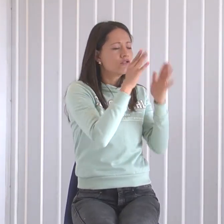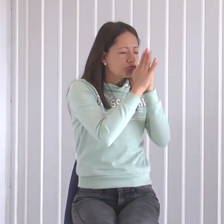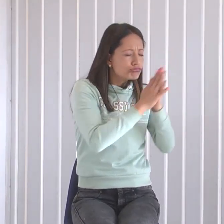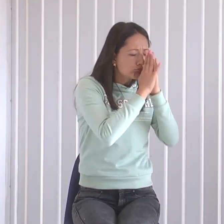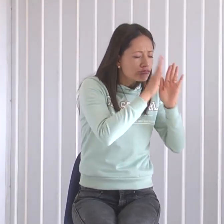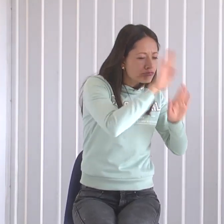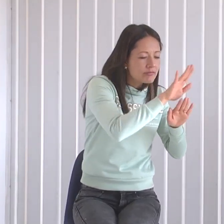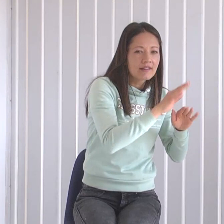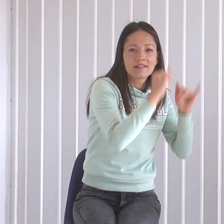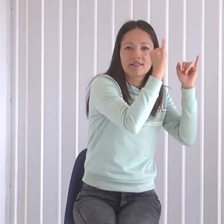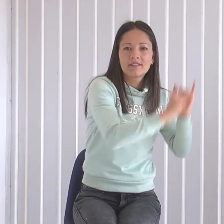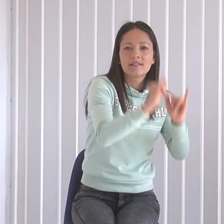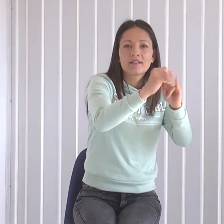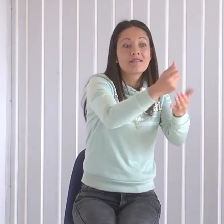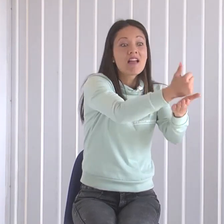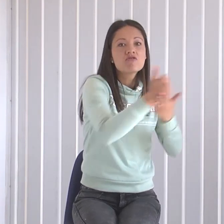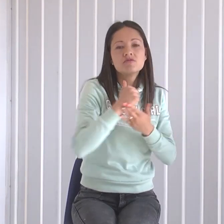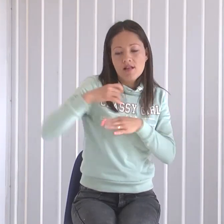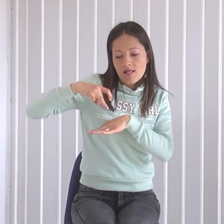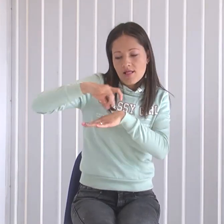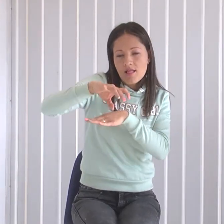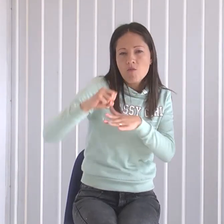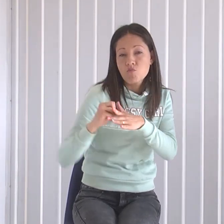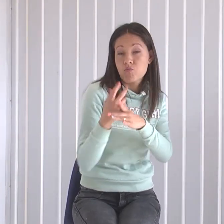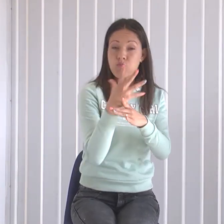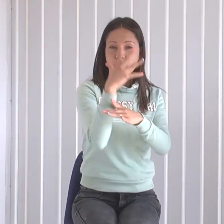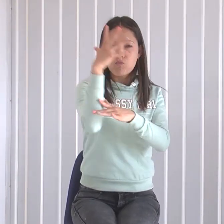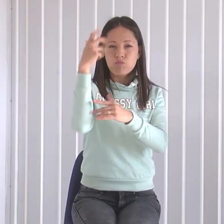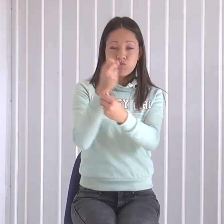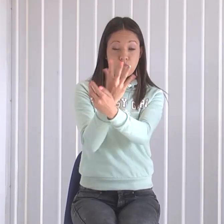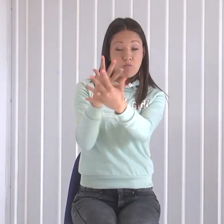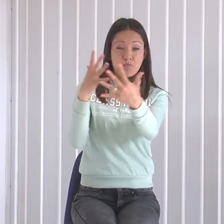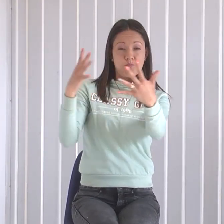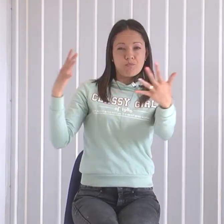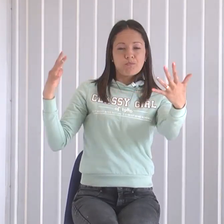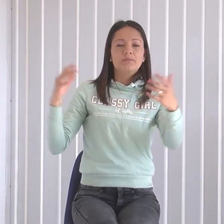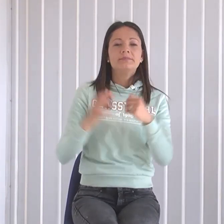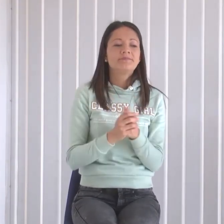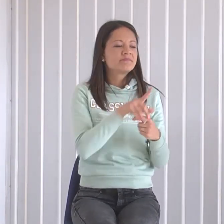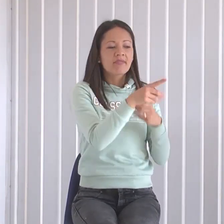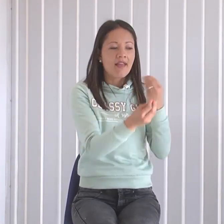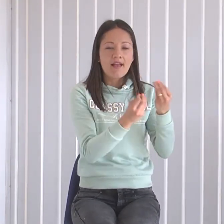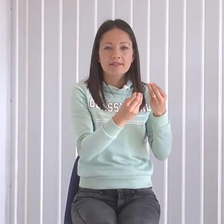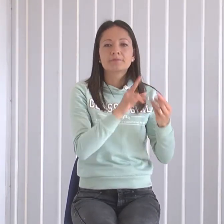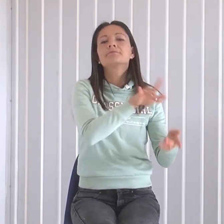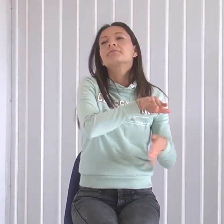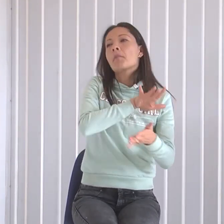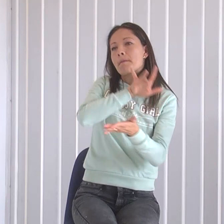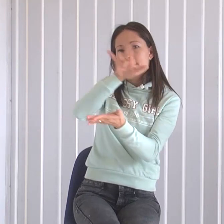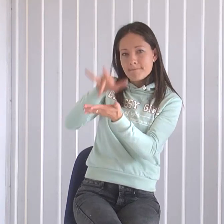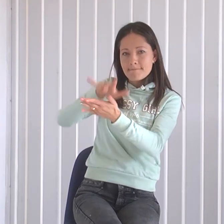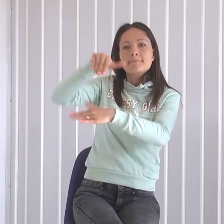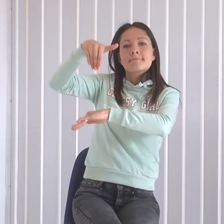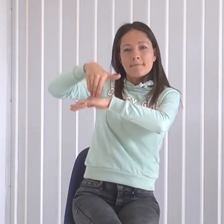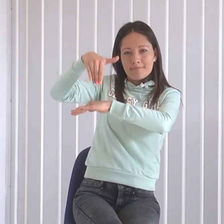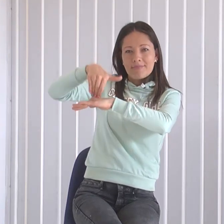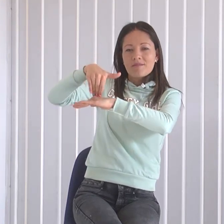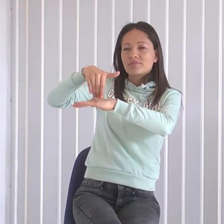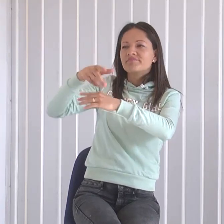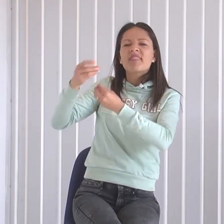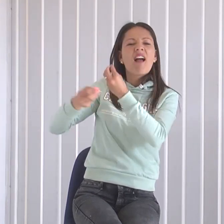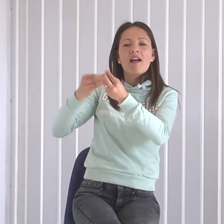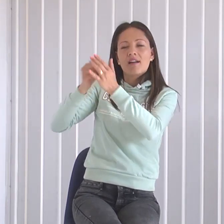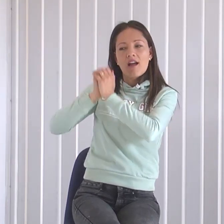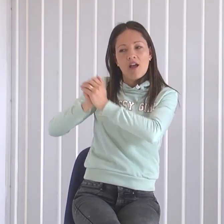en esos cultivos. Y entonces ellos van al templo, rinden culto a Dios, rinden